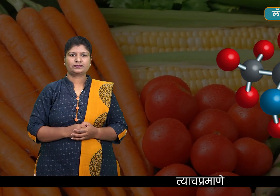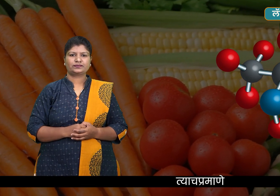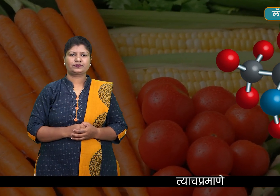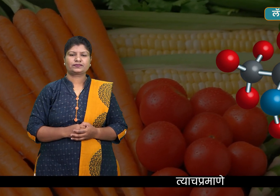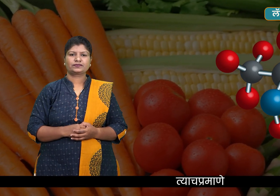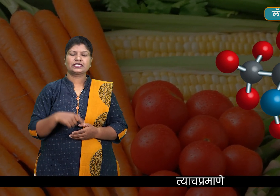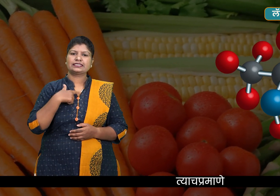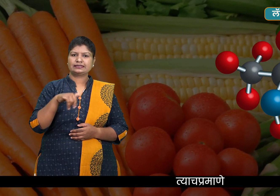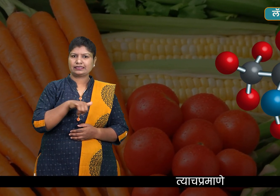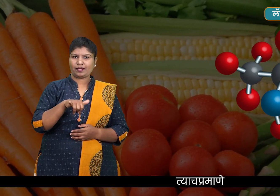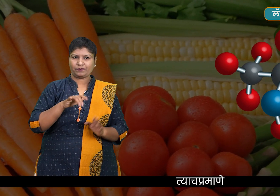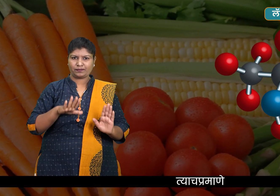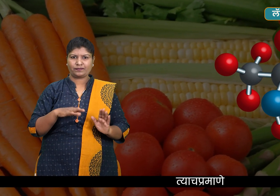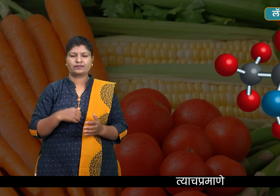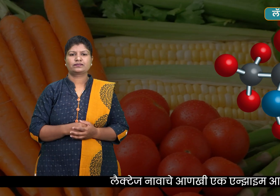त्याच प्रकारे